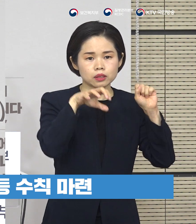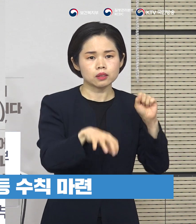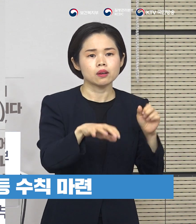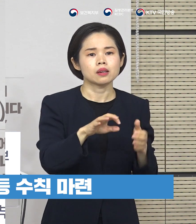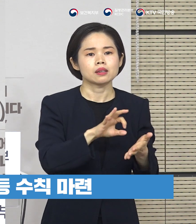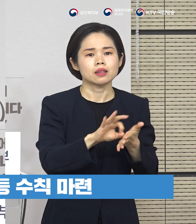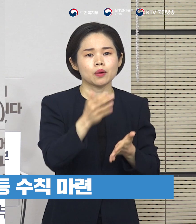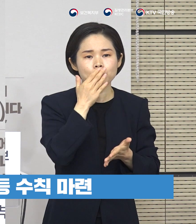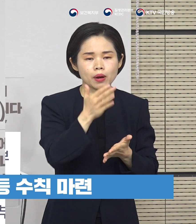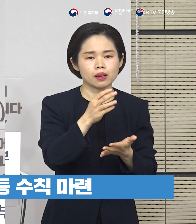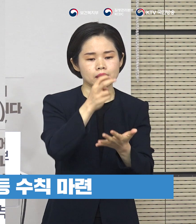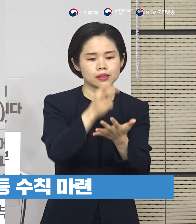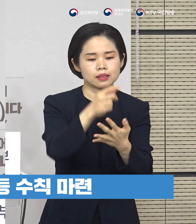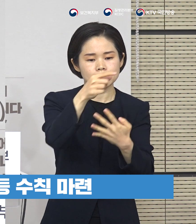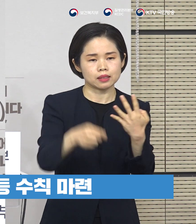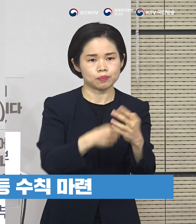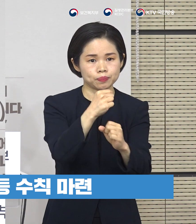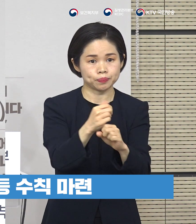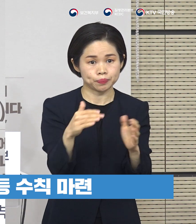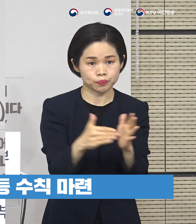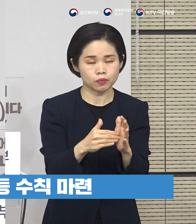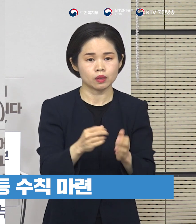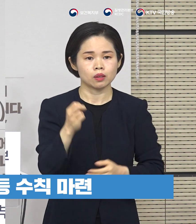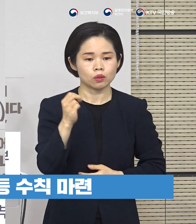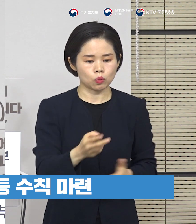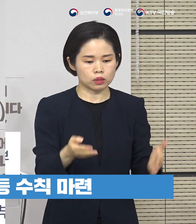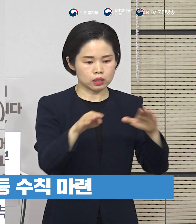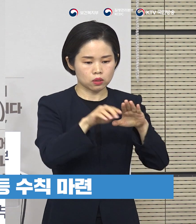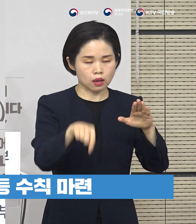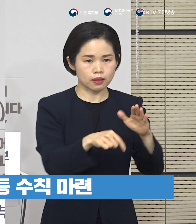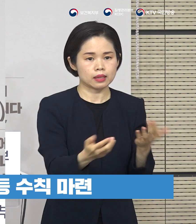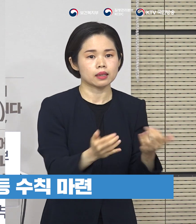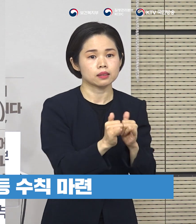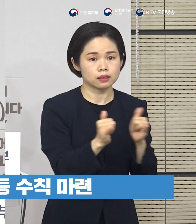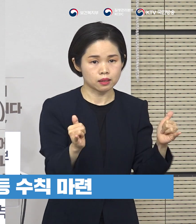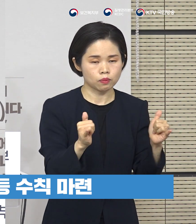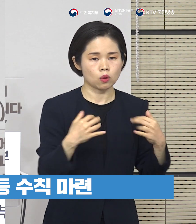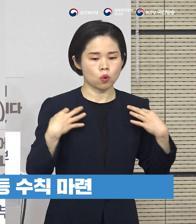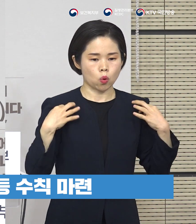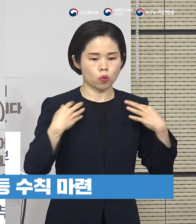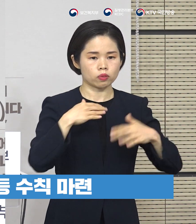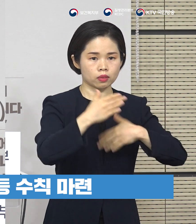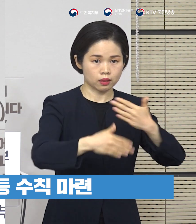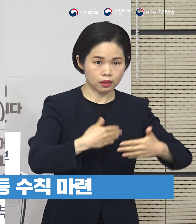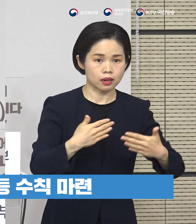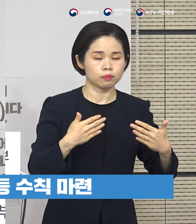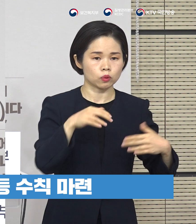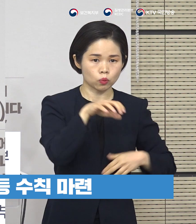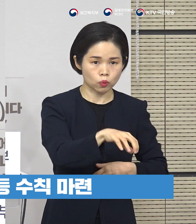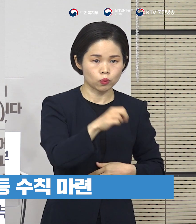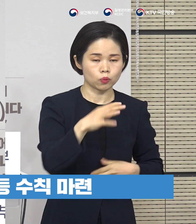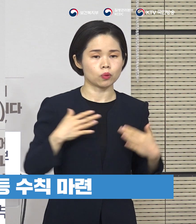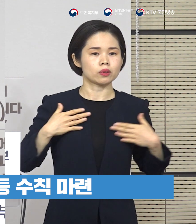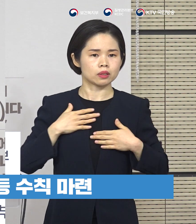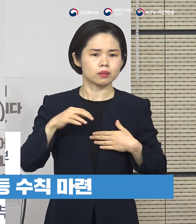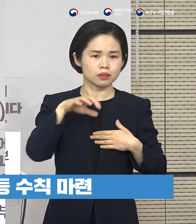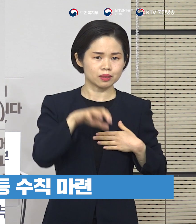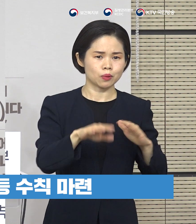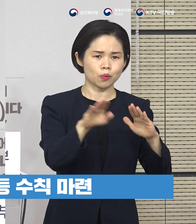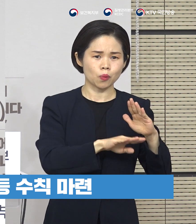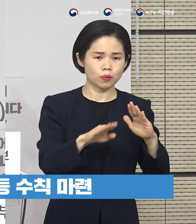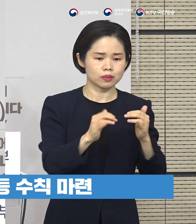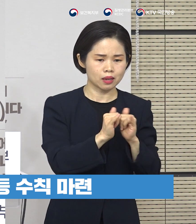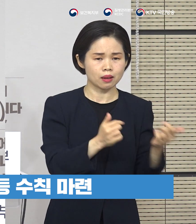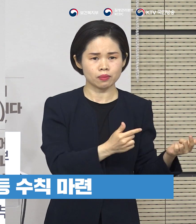사용토록 실내 체육시설에서의 활용 가능한 방역관리 지침을 마련하였습니다. 또한 시설